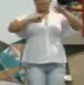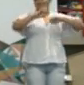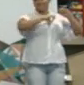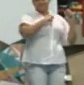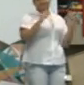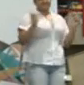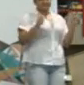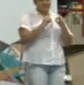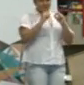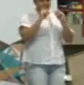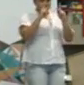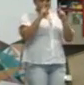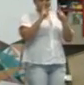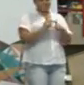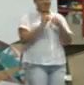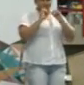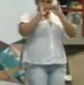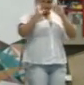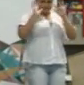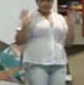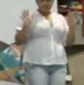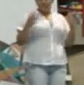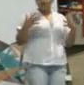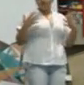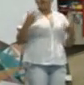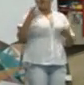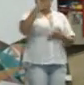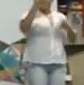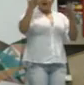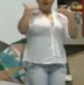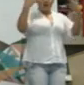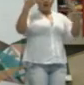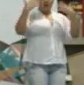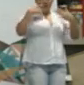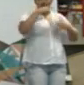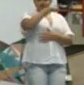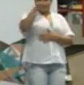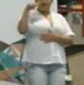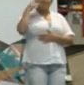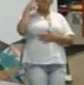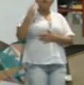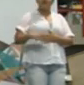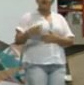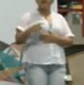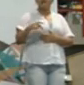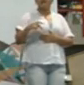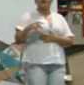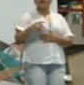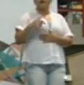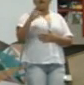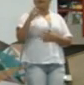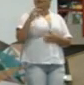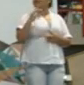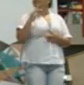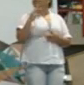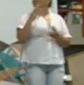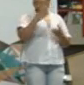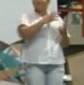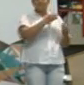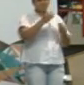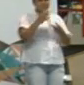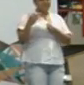você. Ficou claro assim? E esse calor da gente aqui é muito propício à proliferação